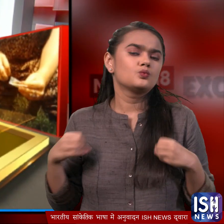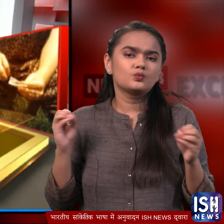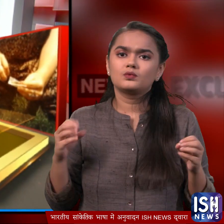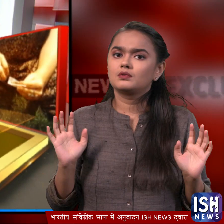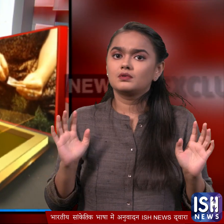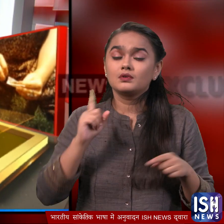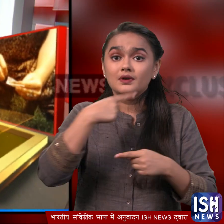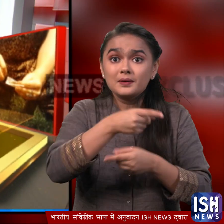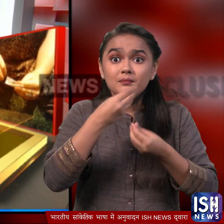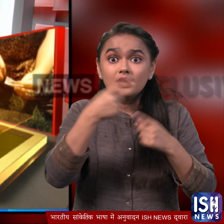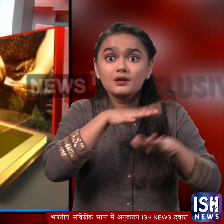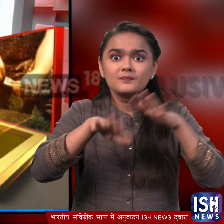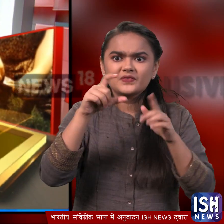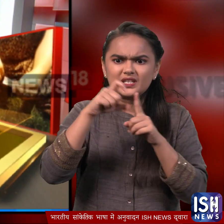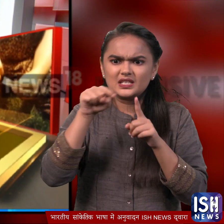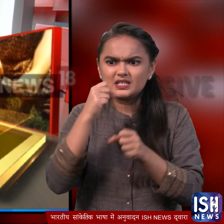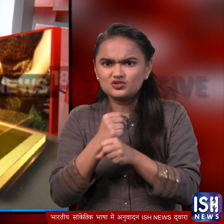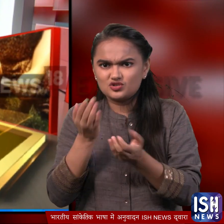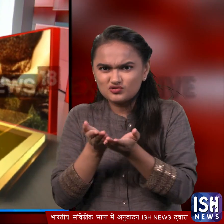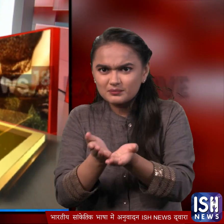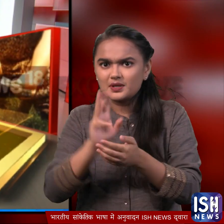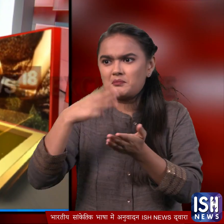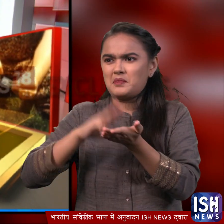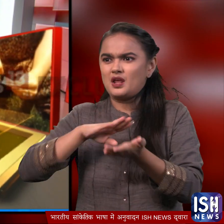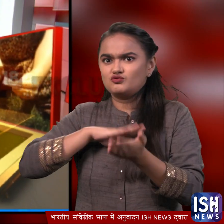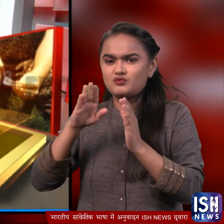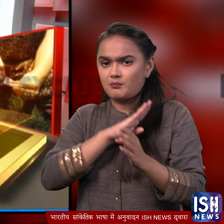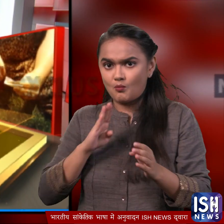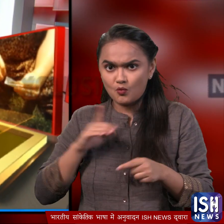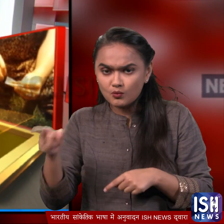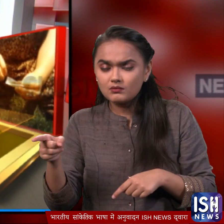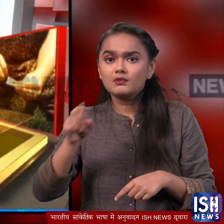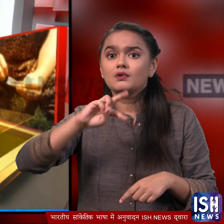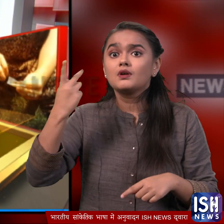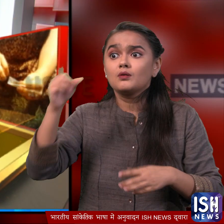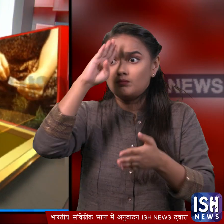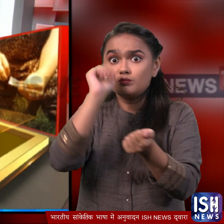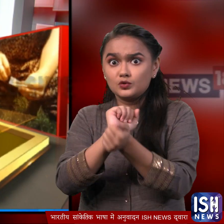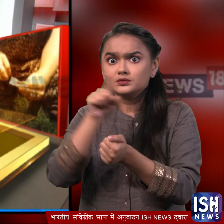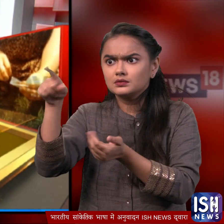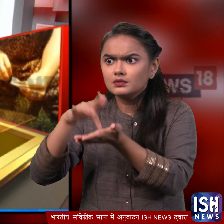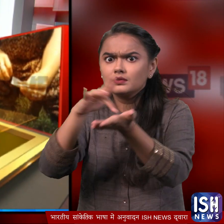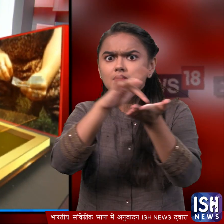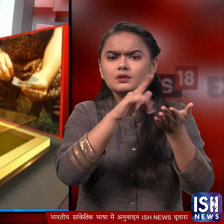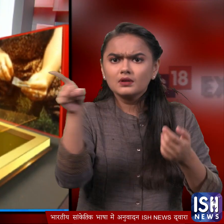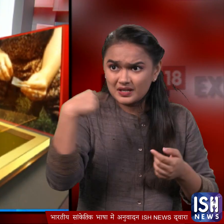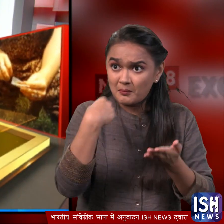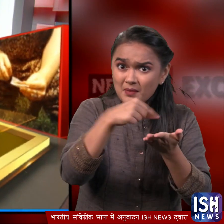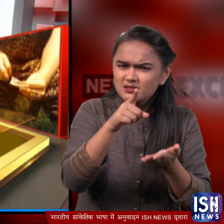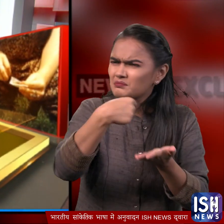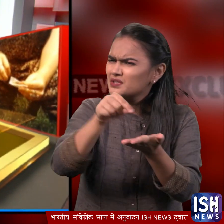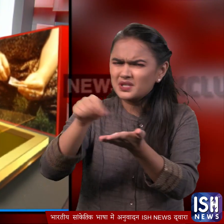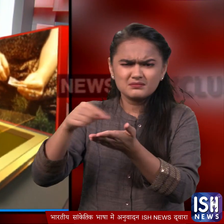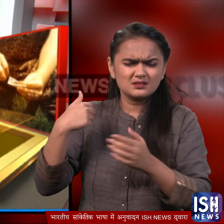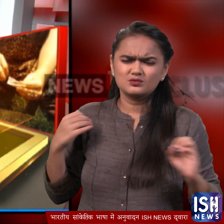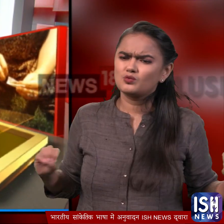नहीं दी गई है। पार्टी के आयोजक को DG शिपिंग, महाराष्ट्र मैरीटाइम बोर्ड और येलो गेट पुलिस स्टेशन से भी कोई अनुमति जारी